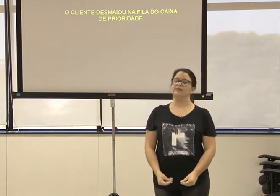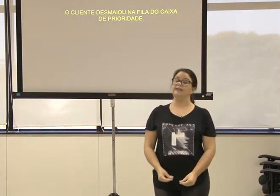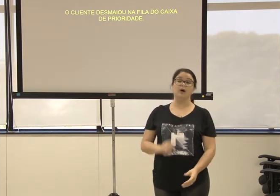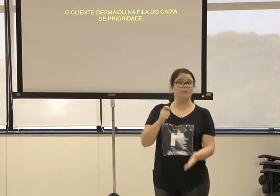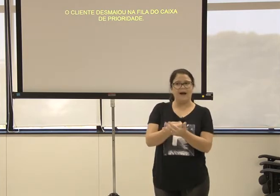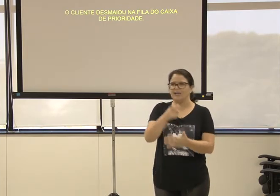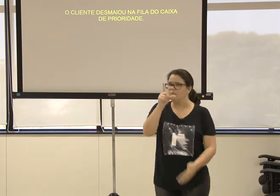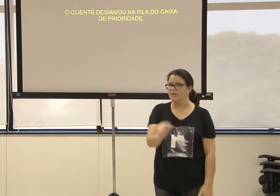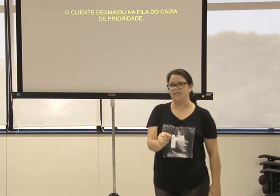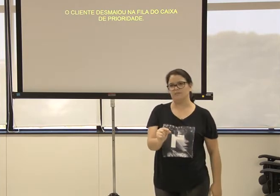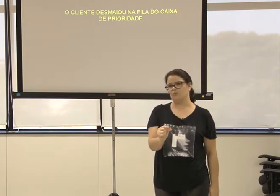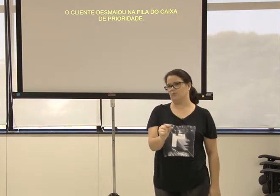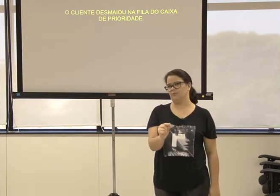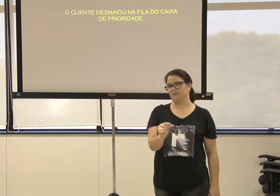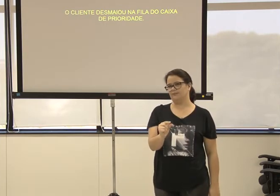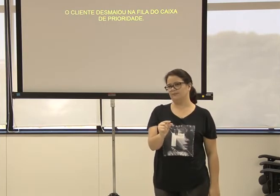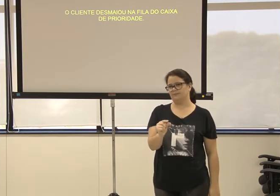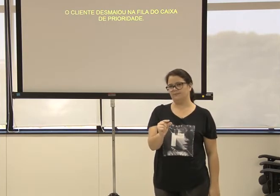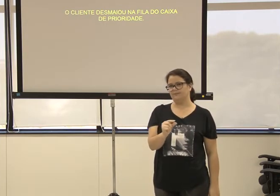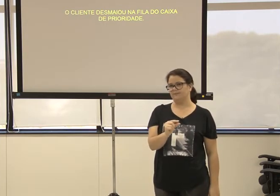Não pague o mínimo.